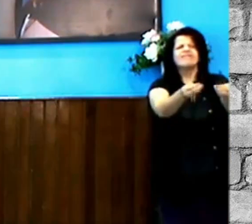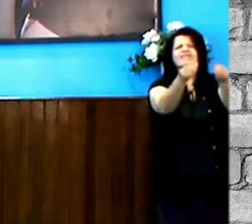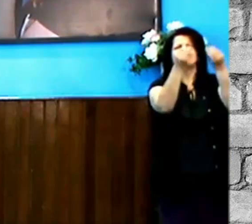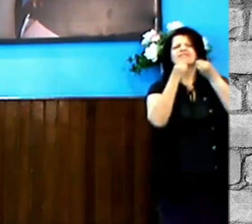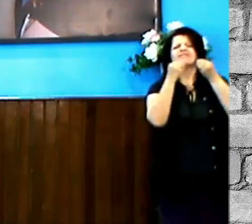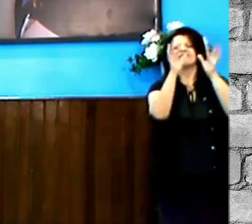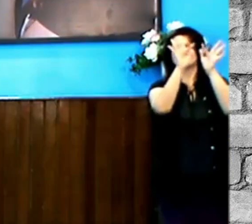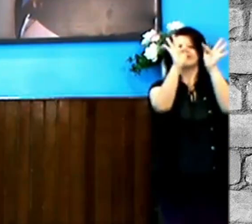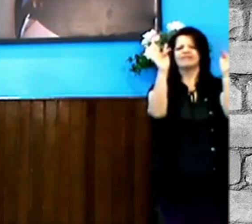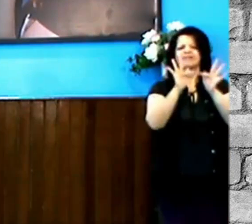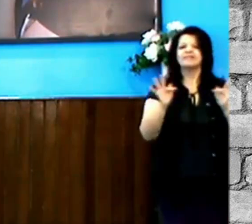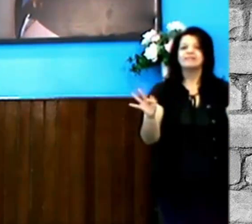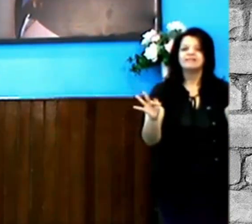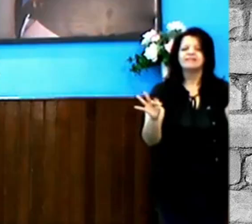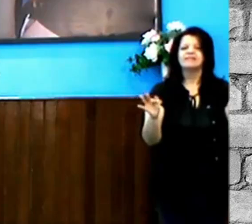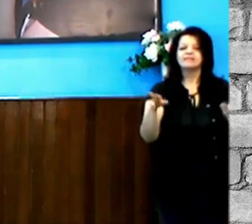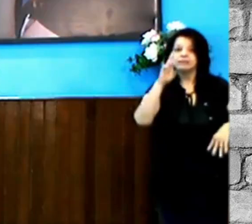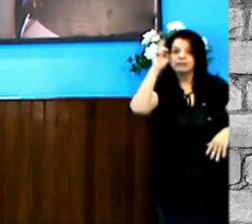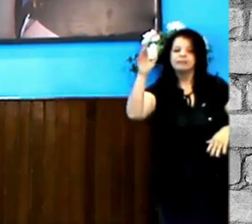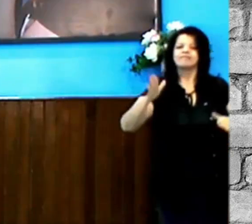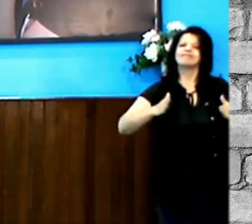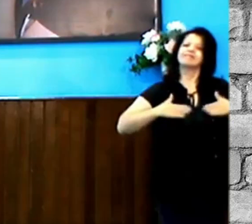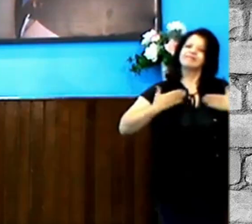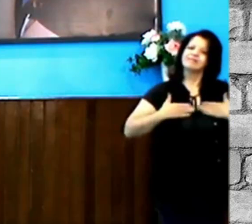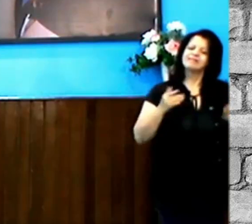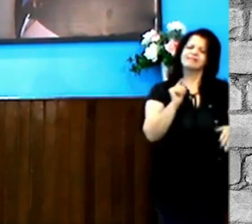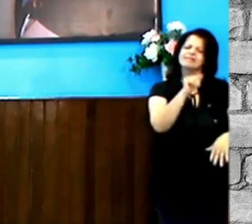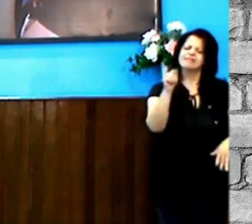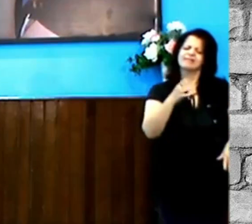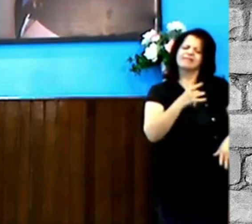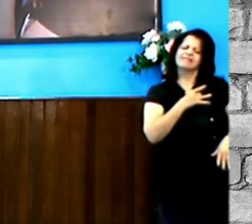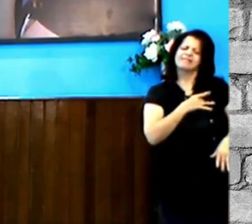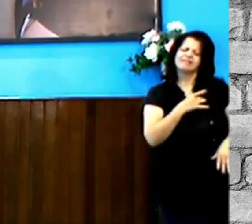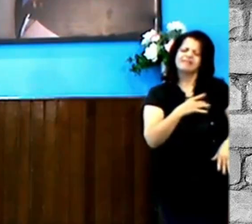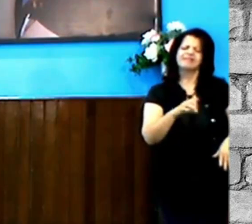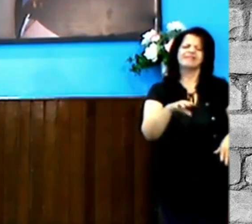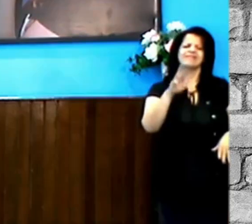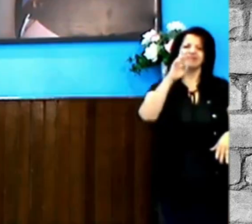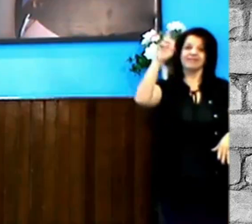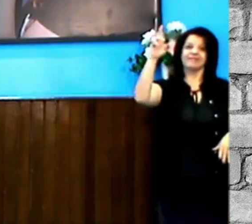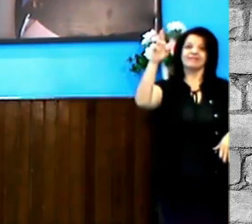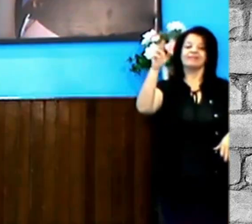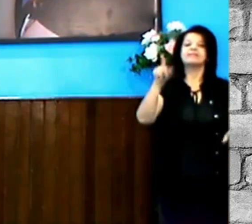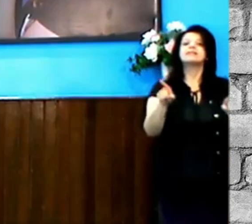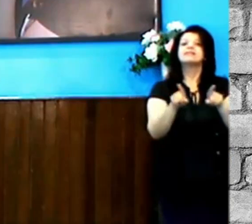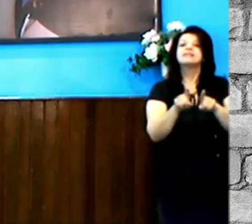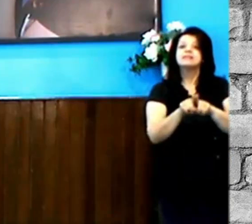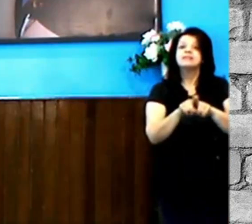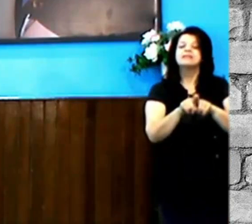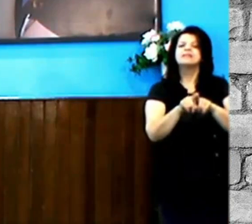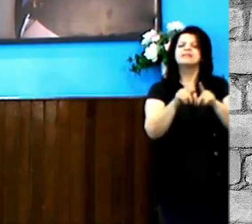Salmo 147 que o Senhor se alegra naqueles que temem ao Senhor. A Bíblia diz que há um temor